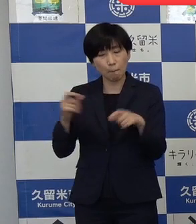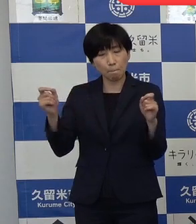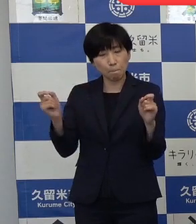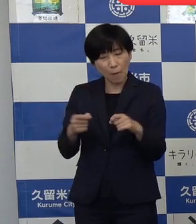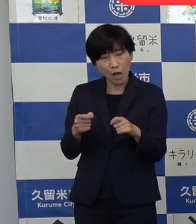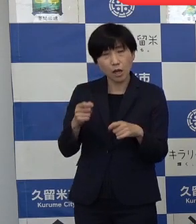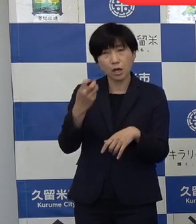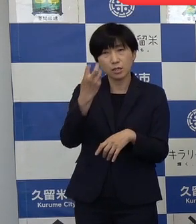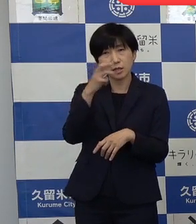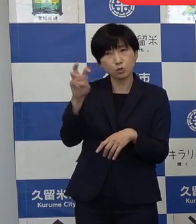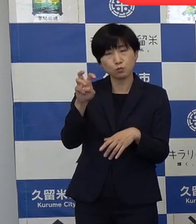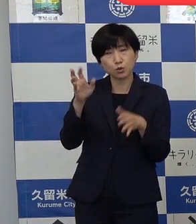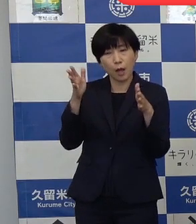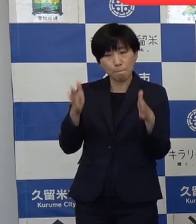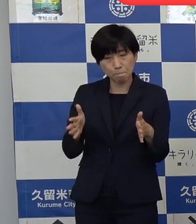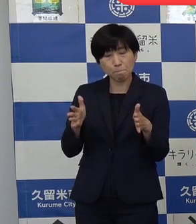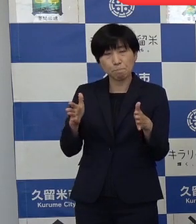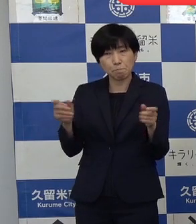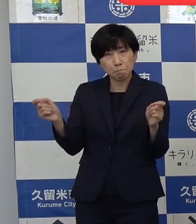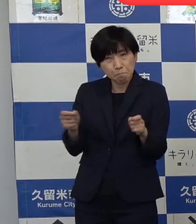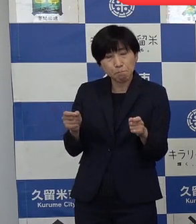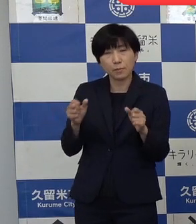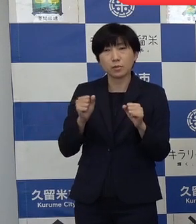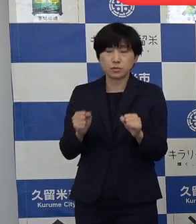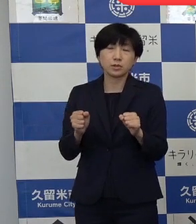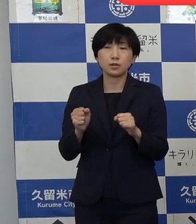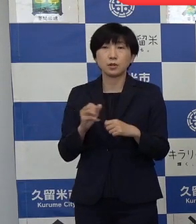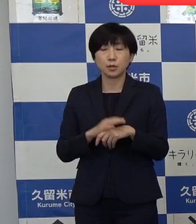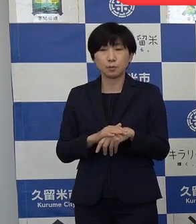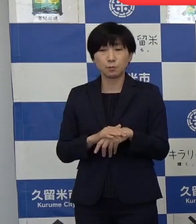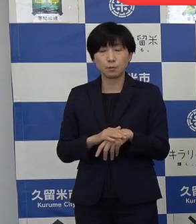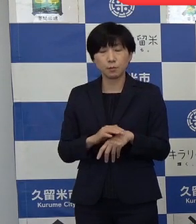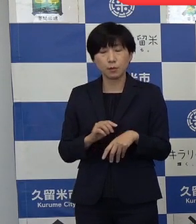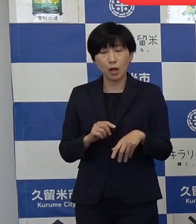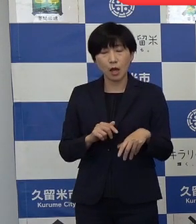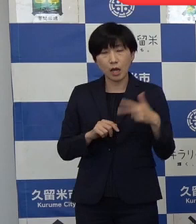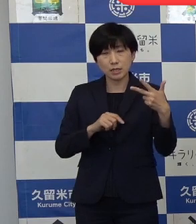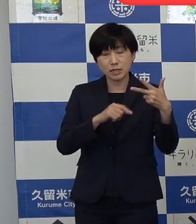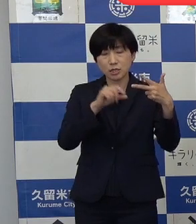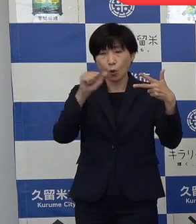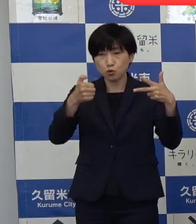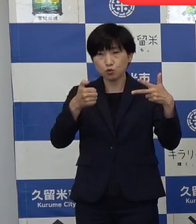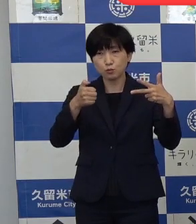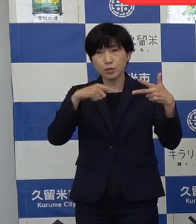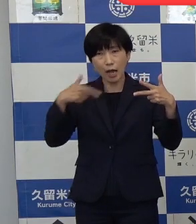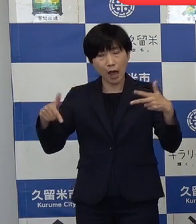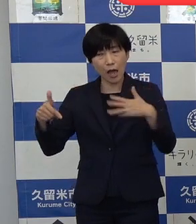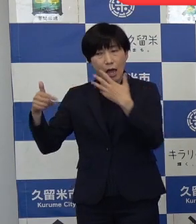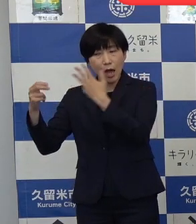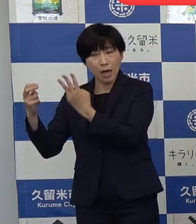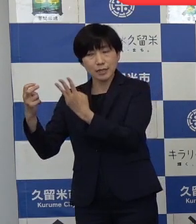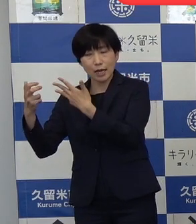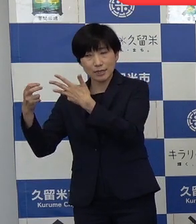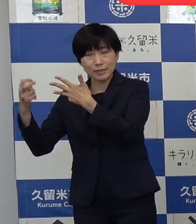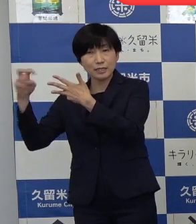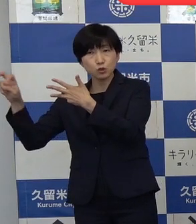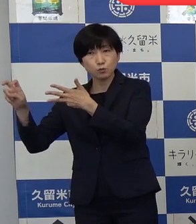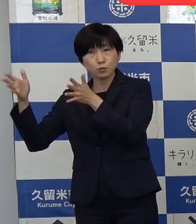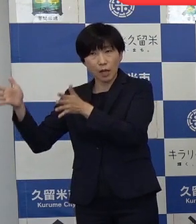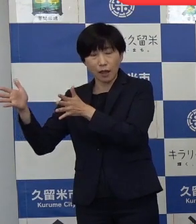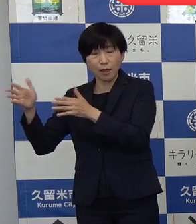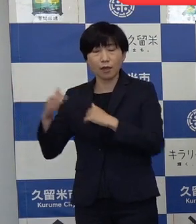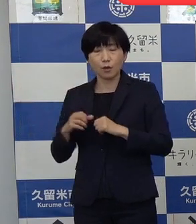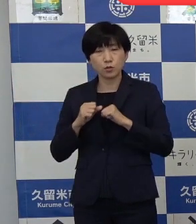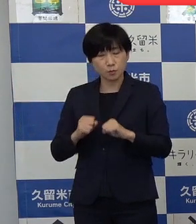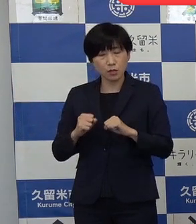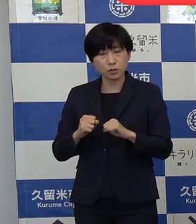が今回は30分間19時50分から8時20分を予定していますが、1